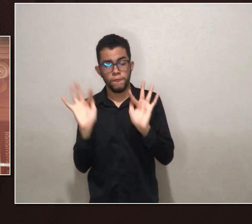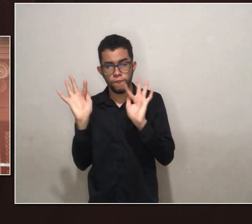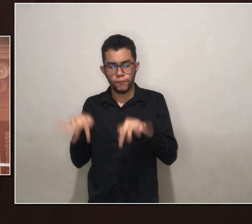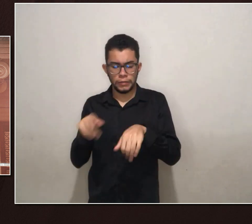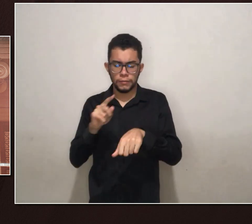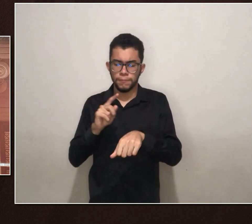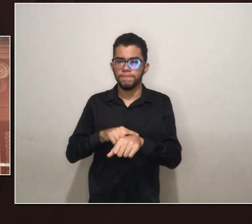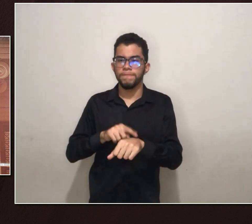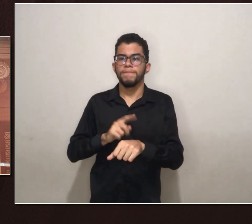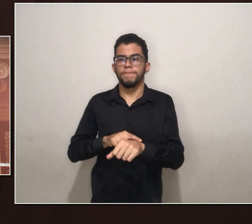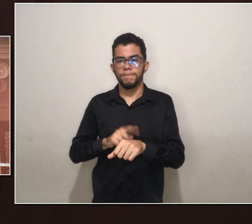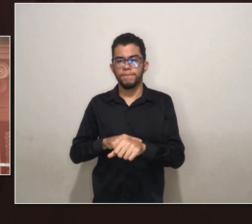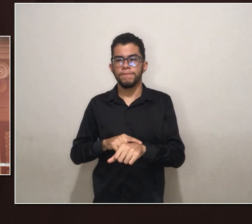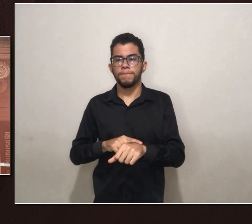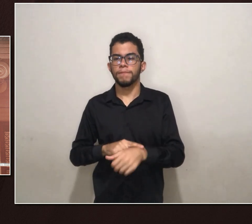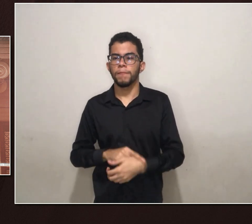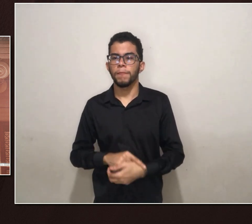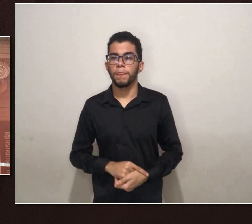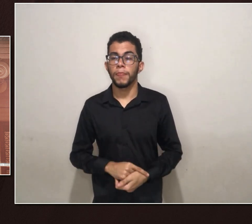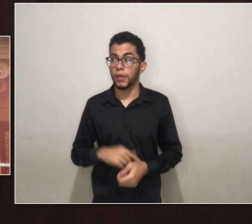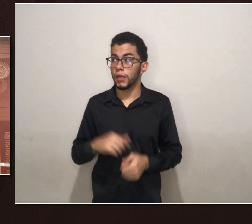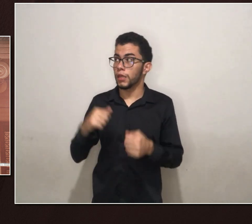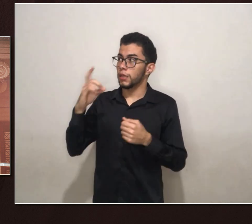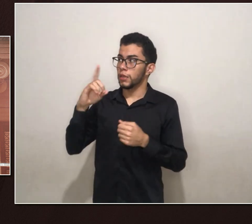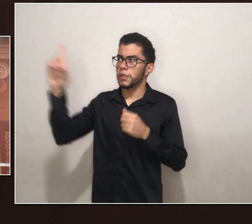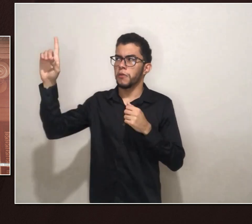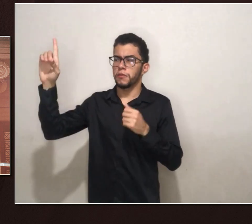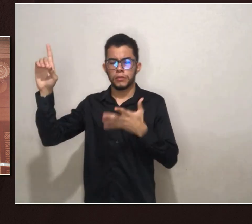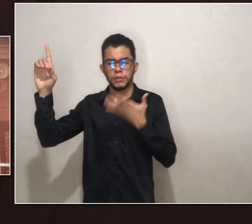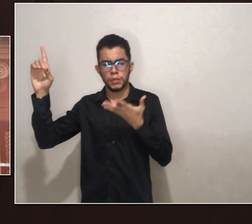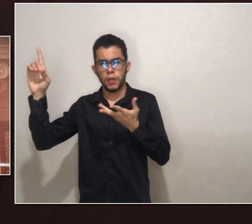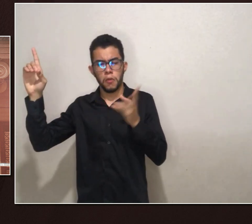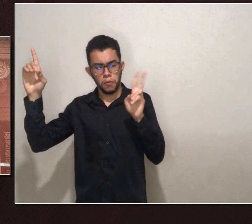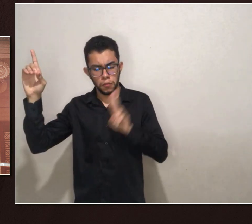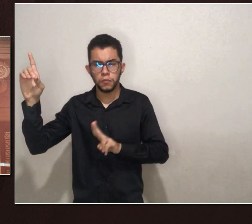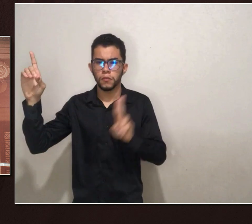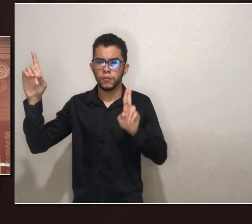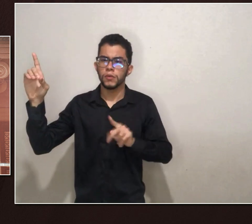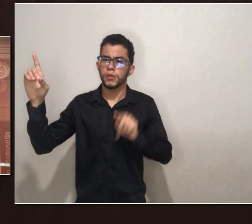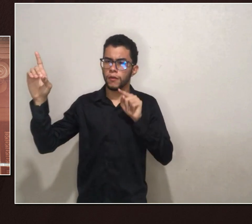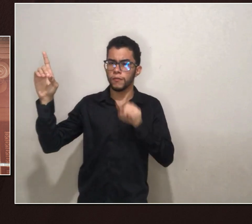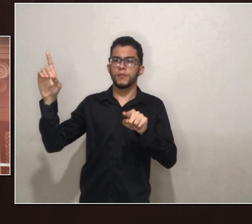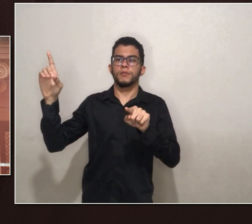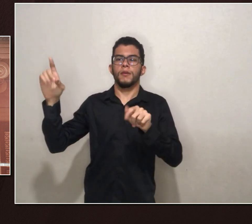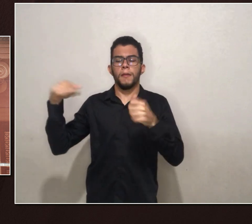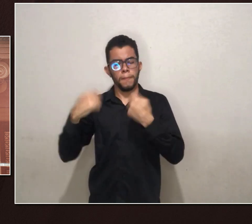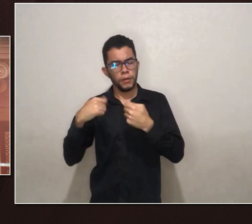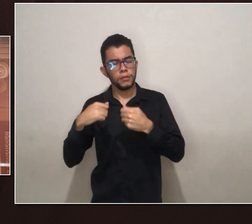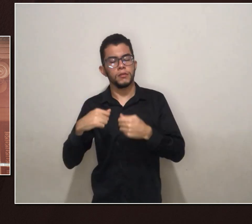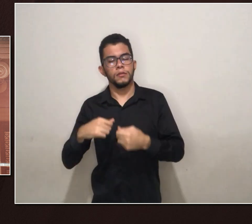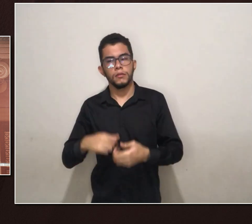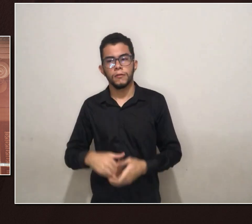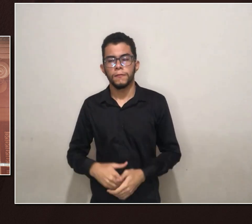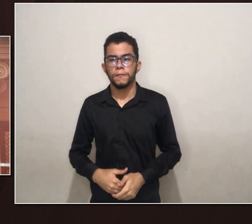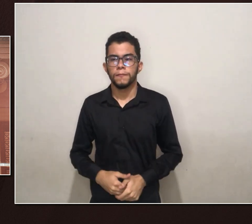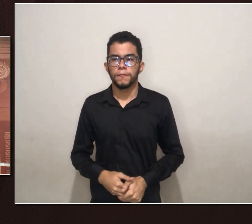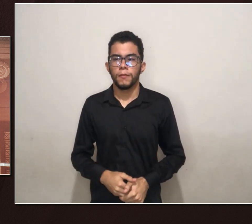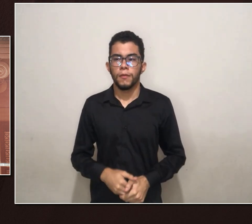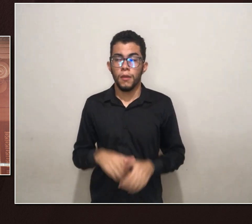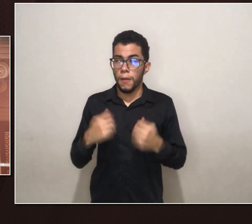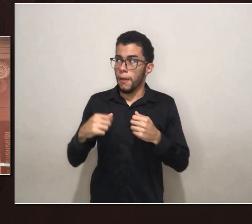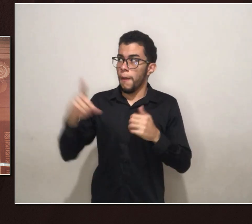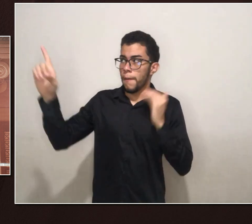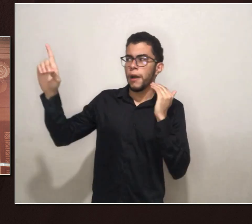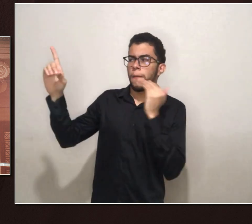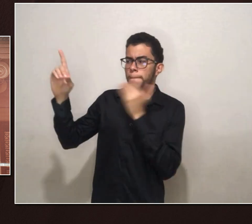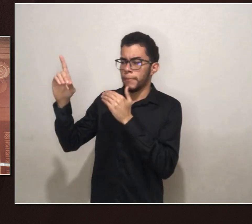Deus precisa de você como um desses servos que seja fiel à sua palavra da revelação e passa para